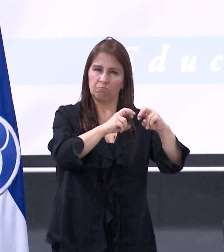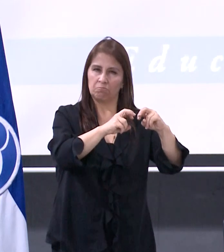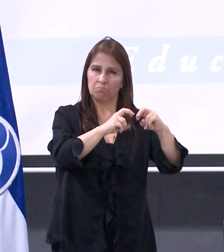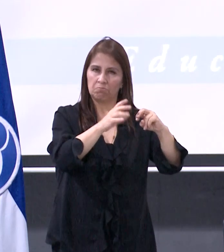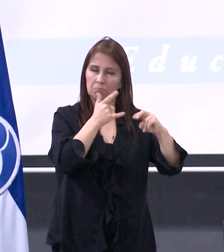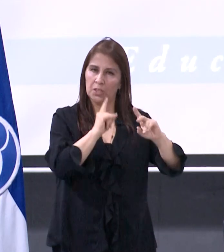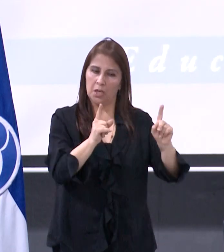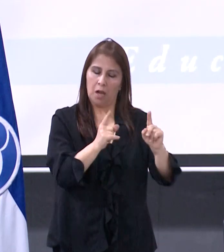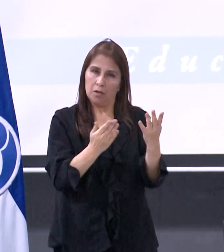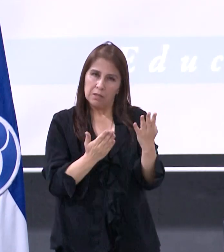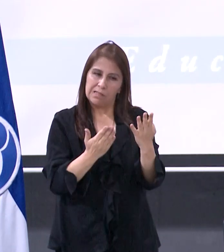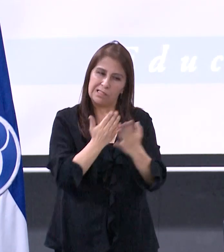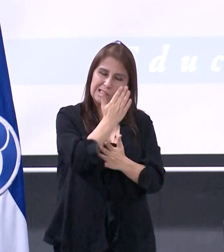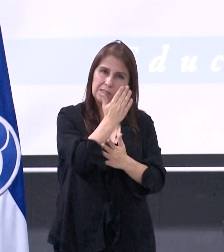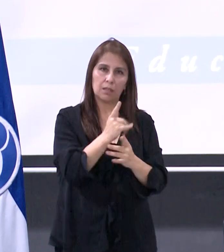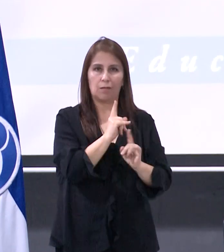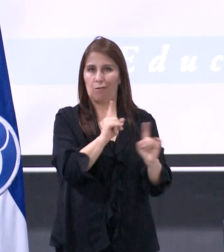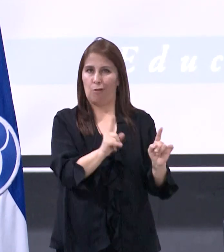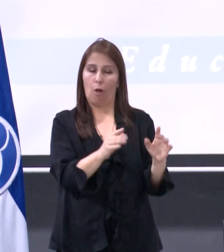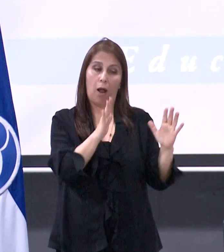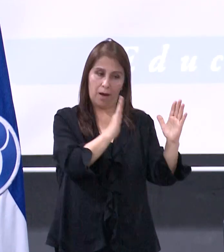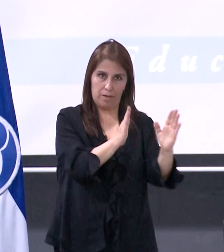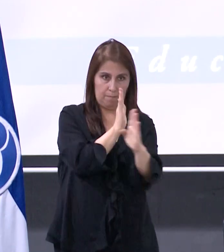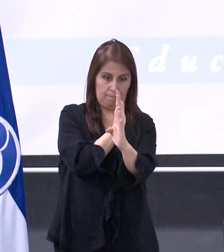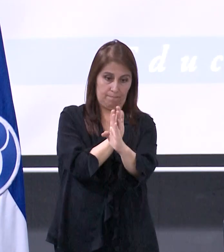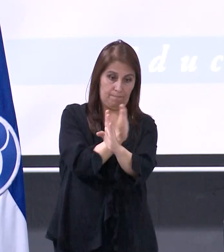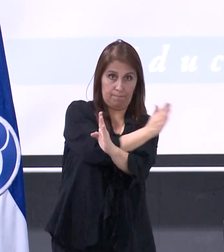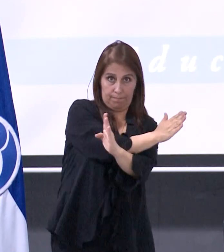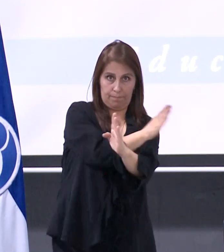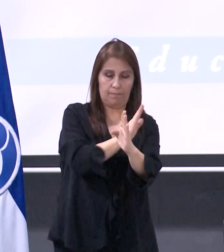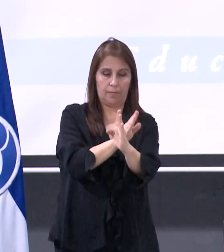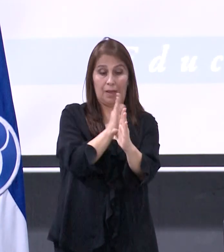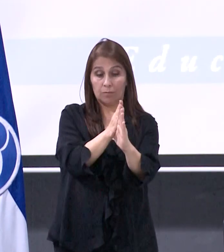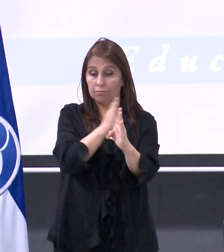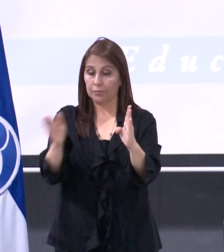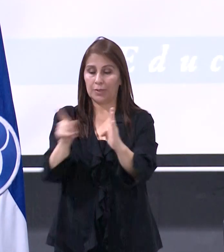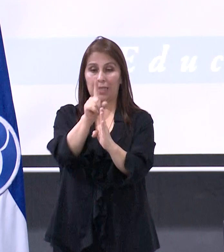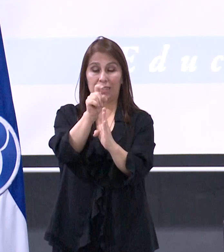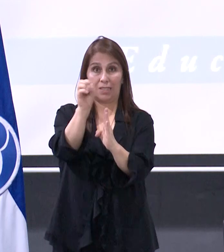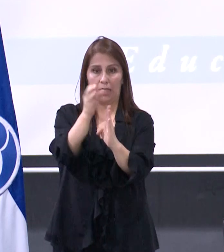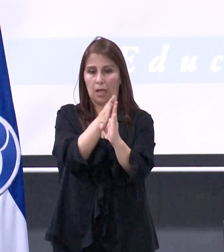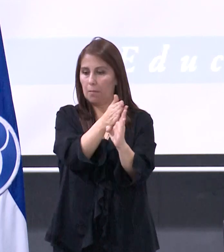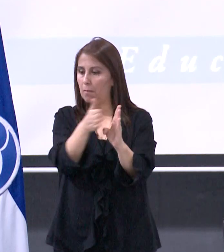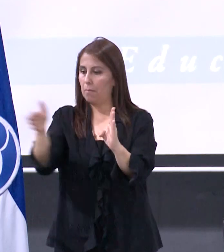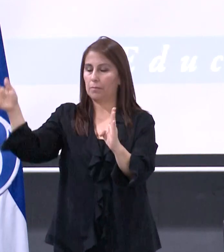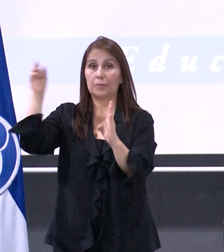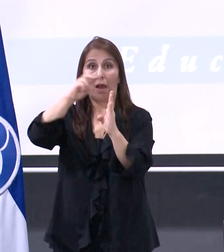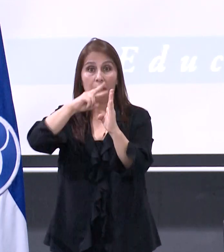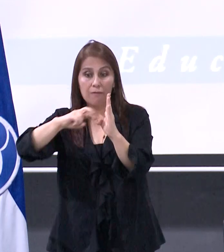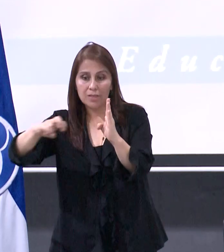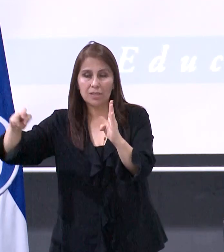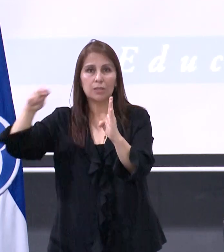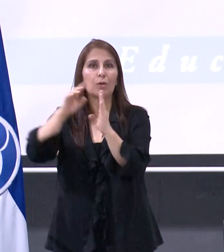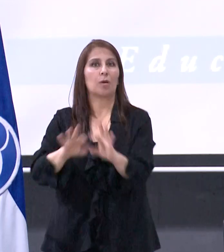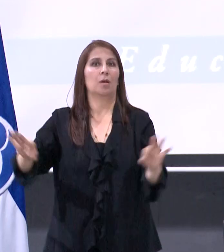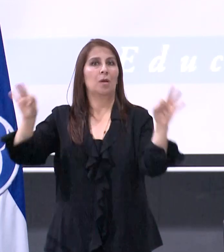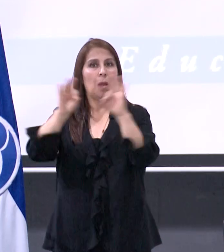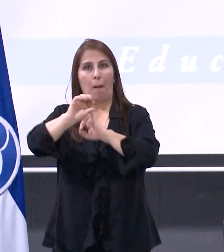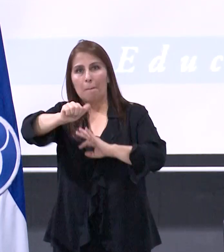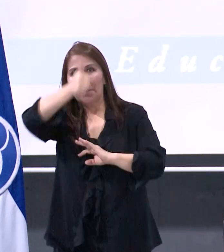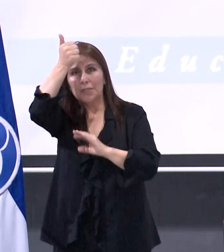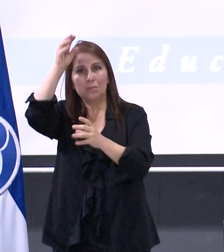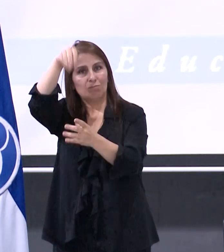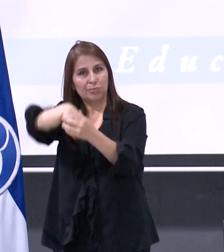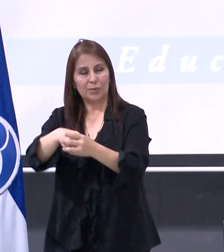creo que es a partir de la de la de la época de 60 que la investigación empieza a ser algo central en la